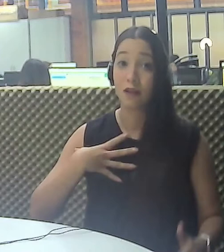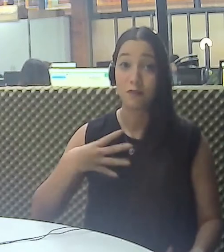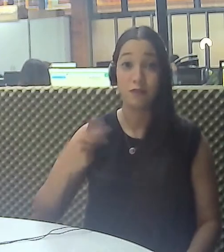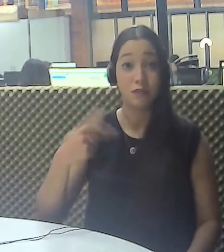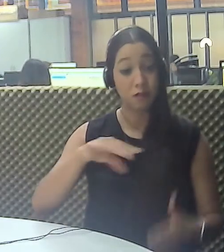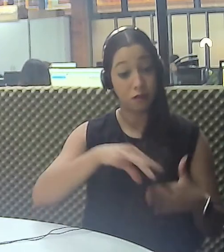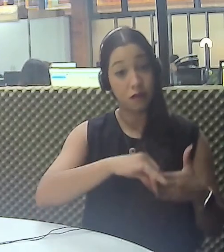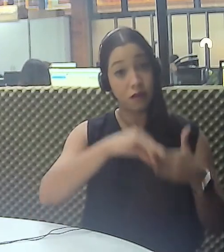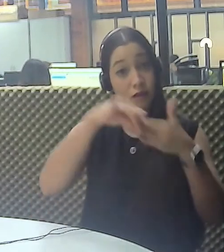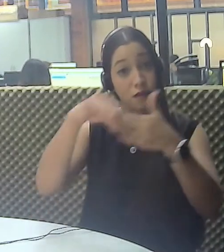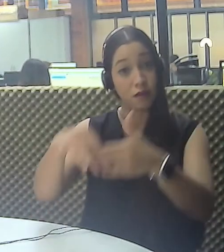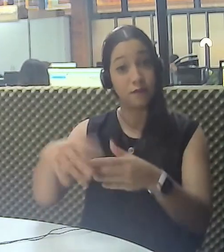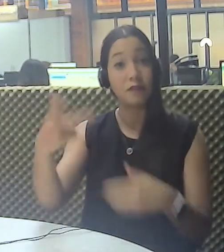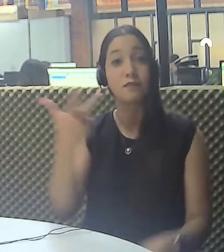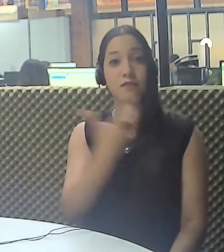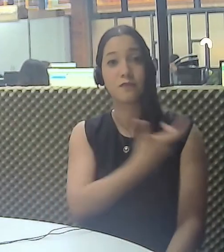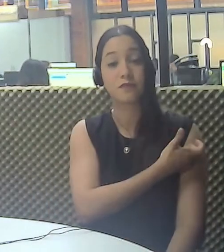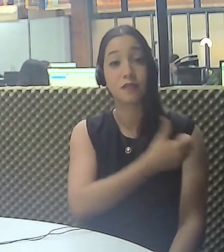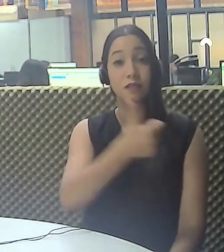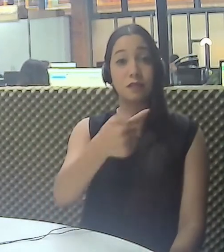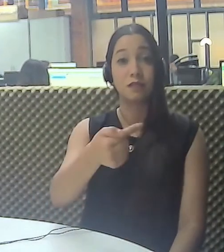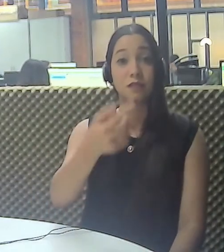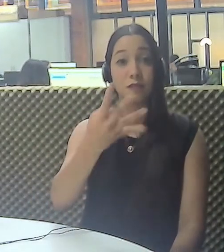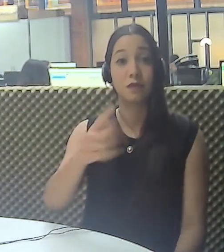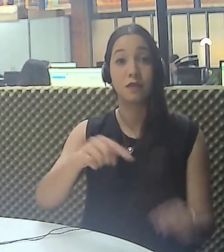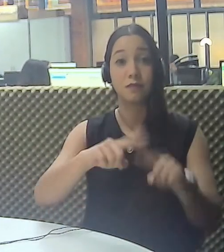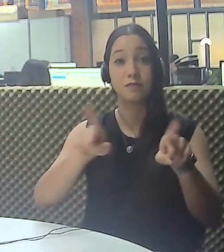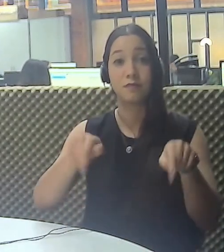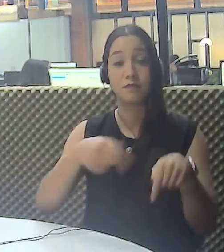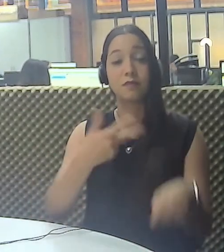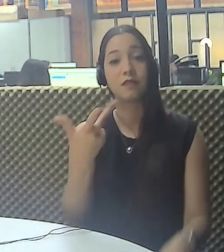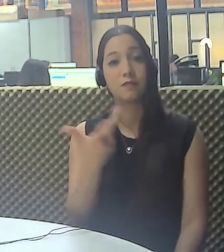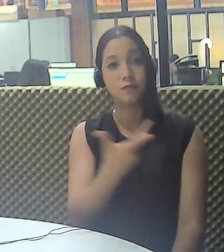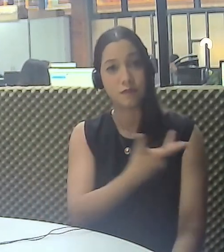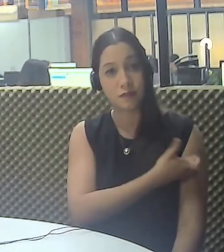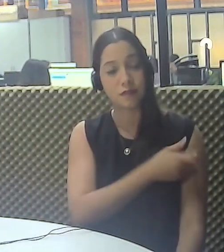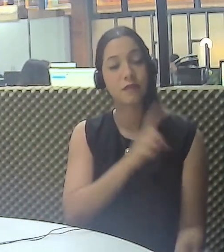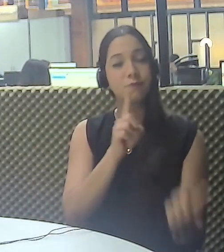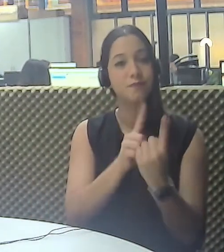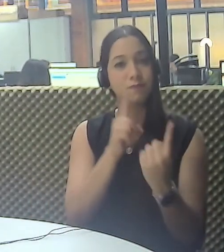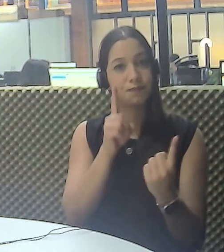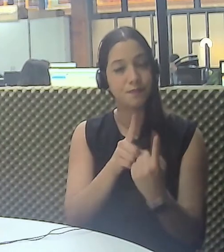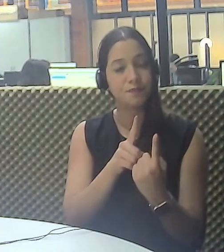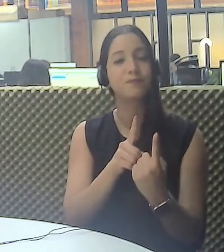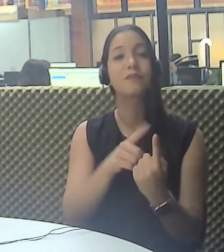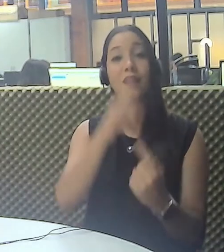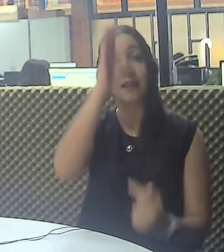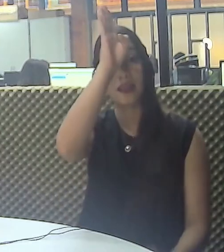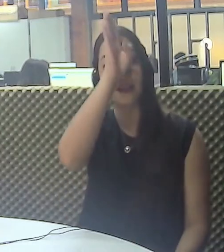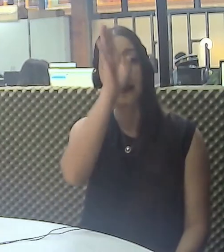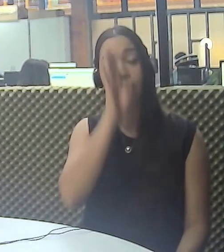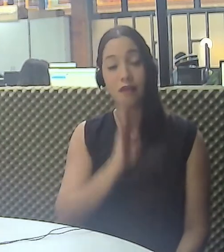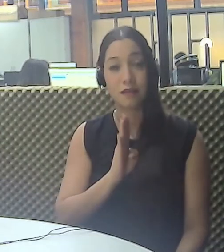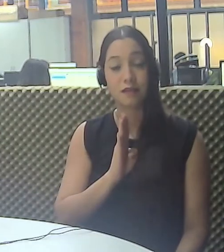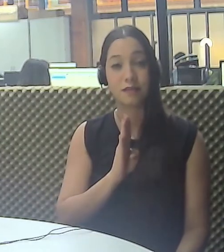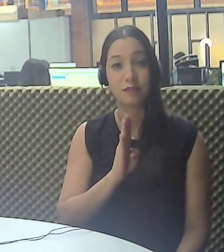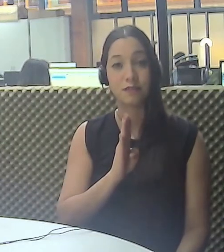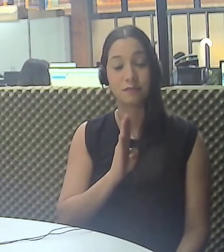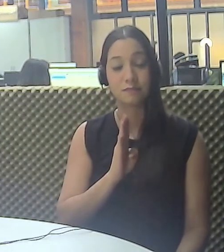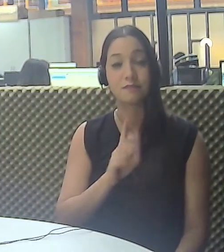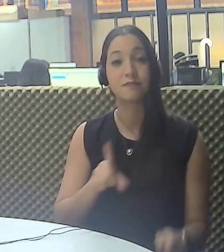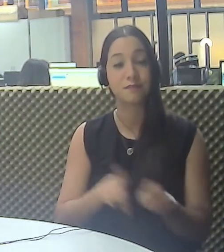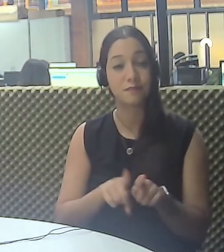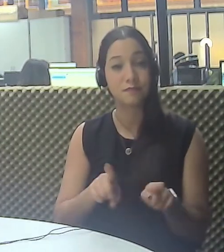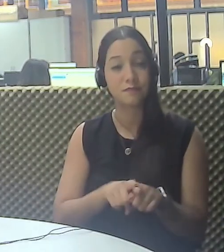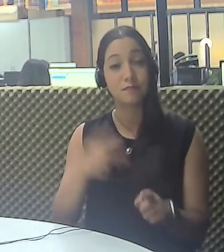para vacinar. Temos 74 salas de vacina com atendimento. É gratuita a vacina. É,